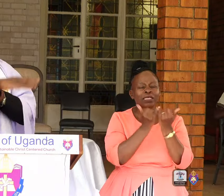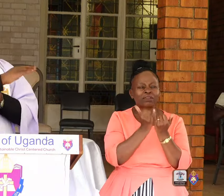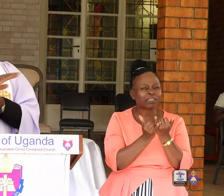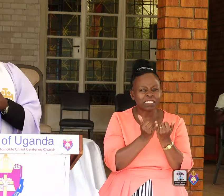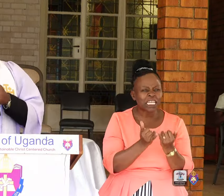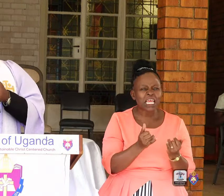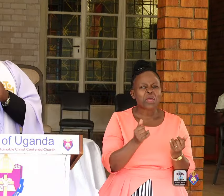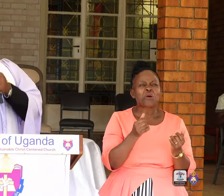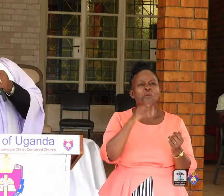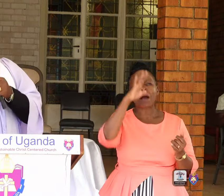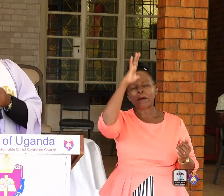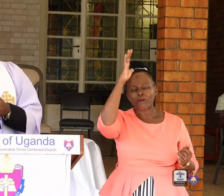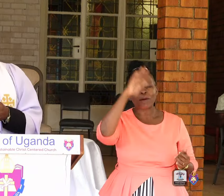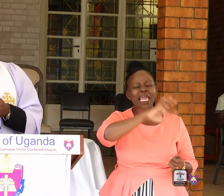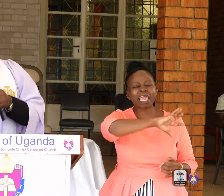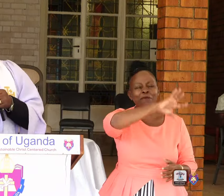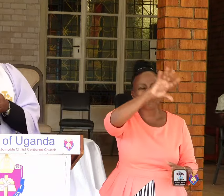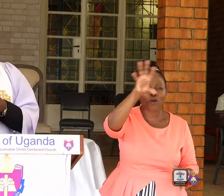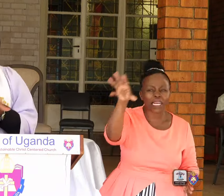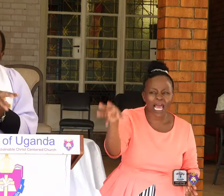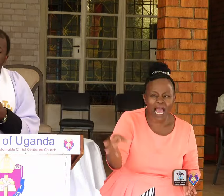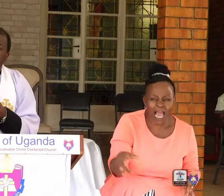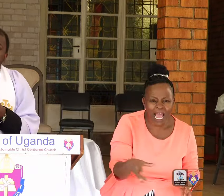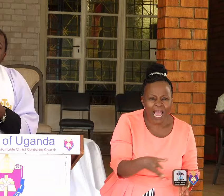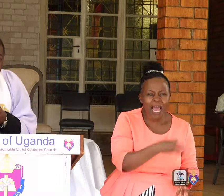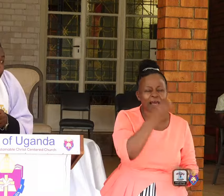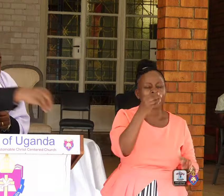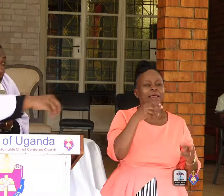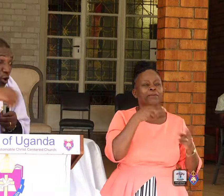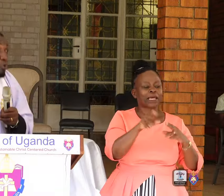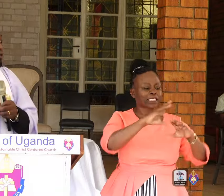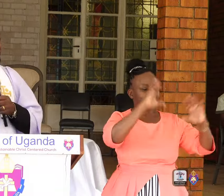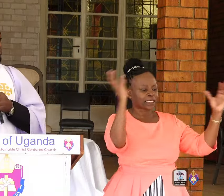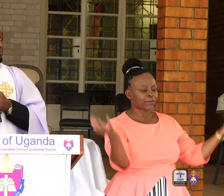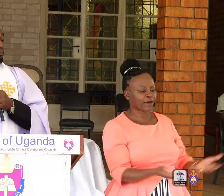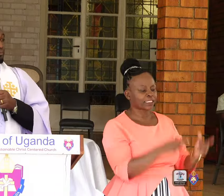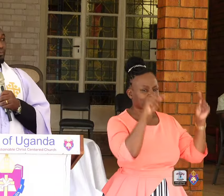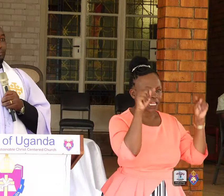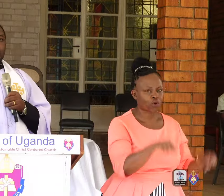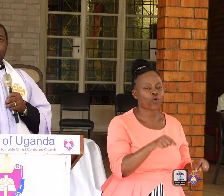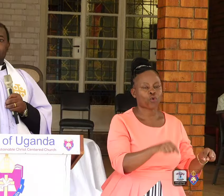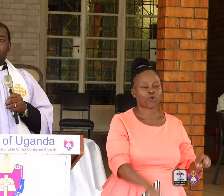oba abaroma ebyo byonna byatandikibwa nsi eno